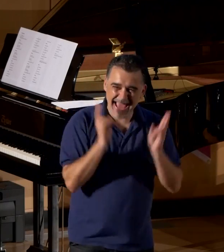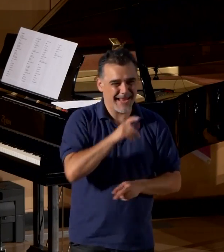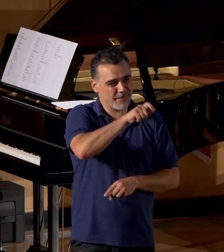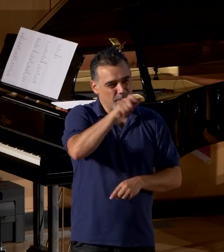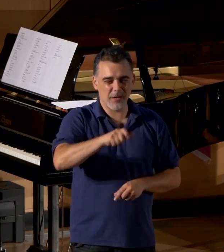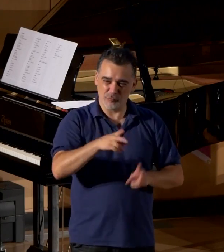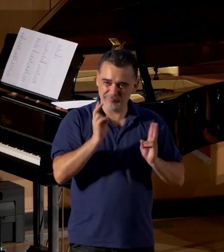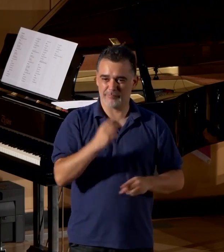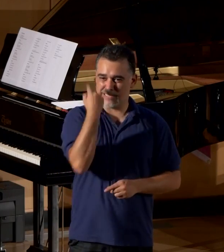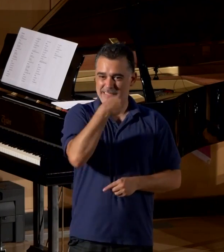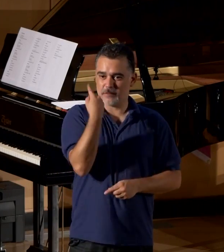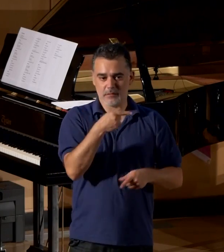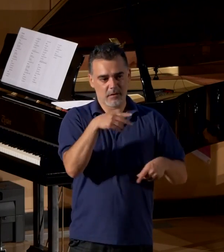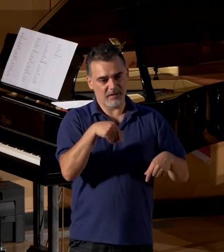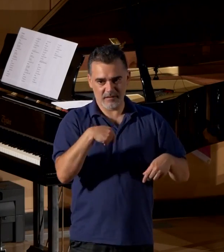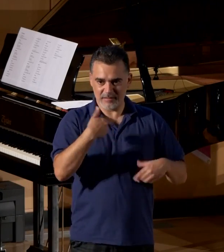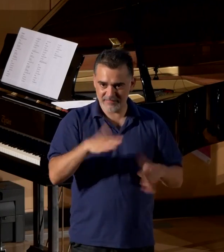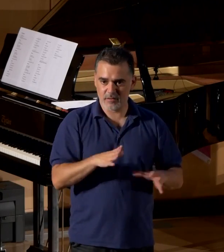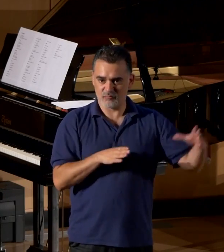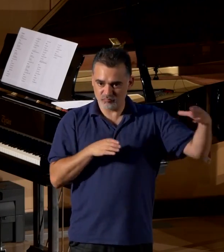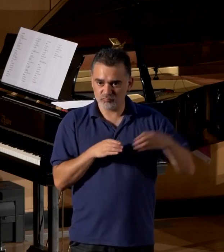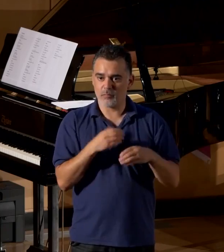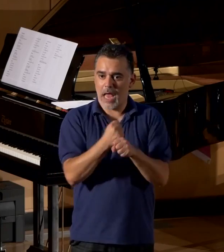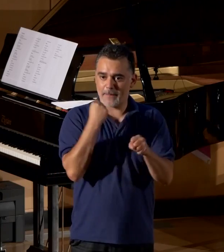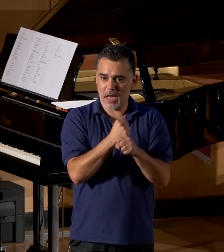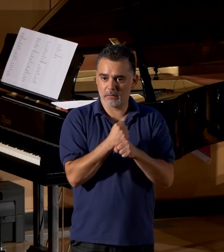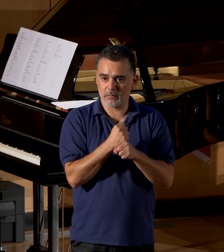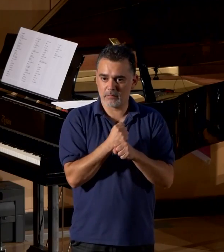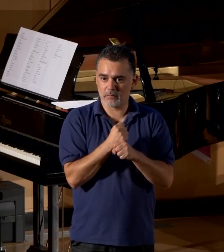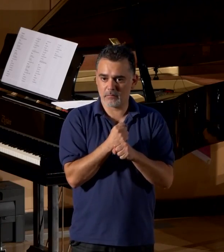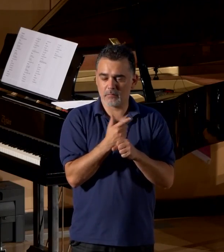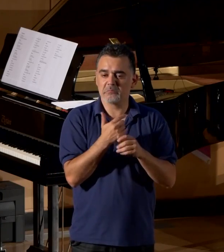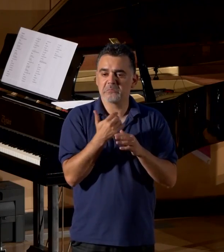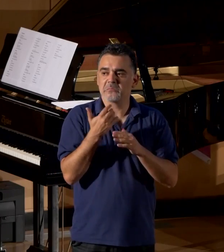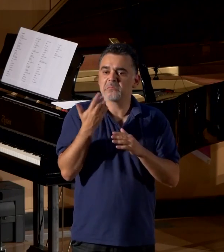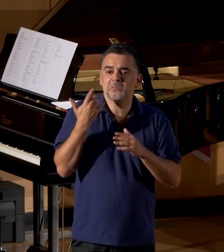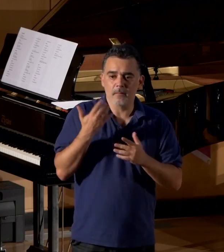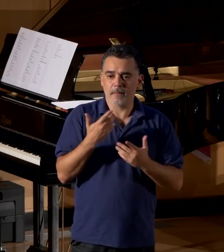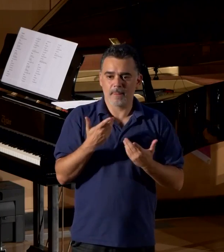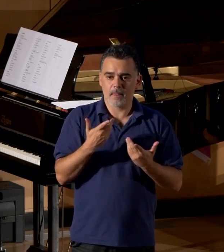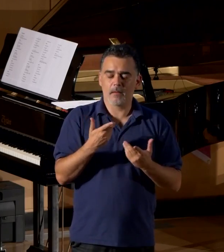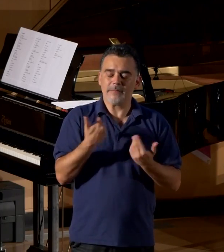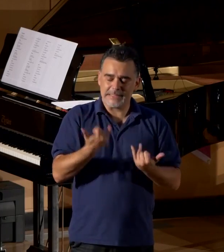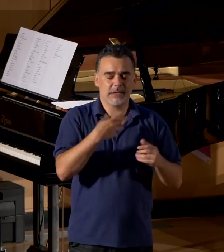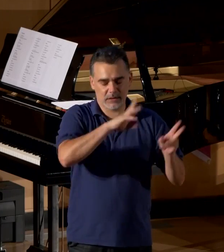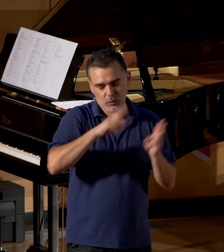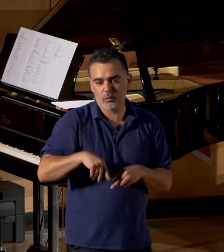gearbeitet und wir werden wieder dazu zurückkehren. Also in diesem Jahr wird es wieder Gesichter geben.